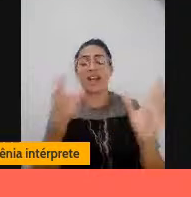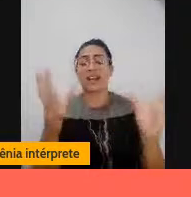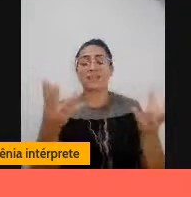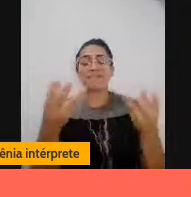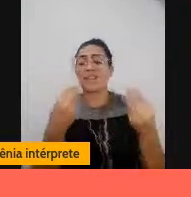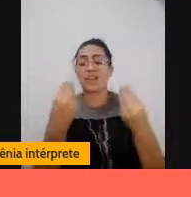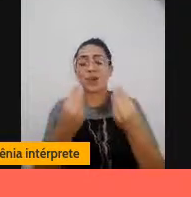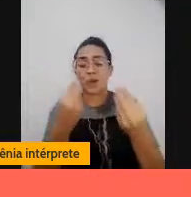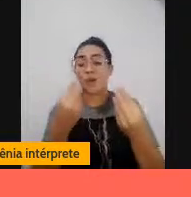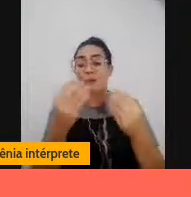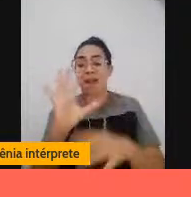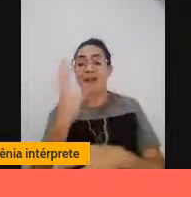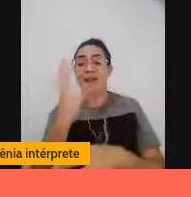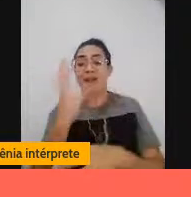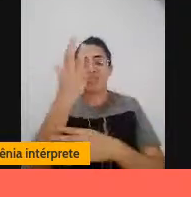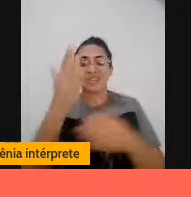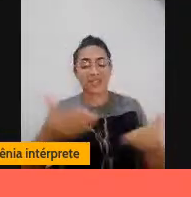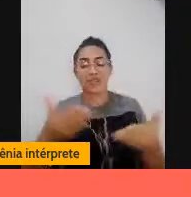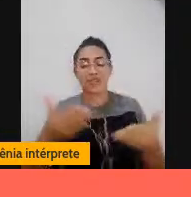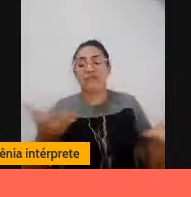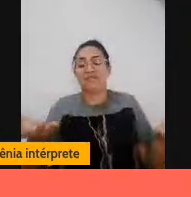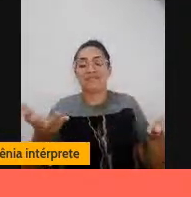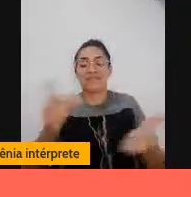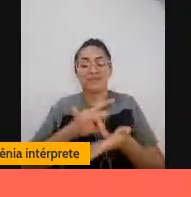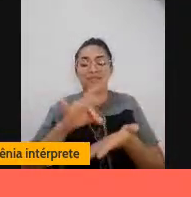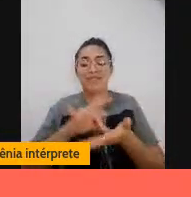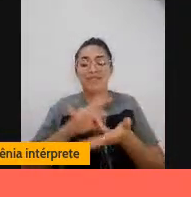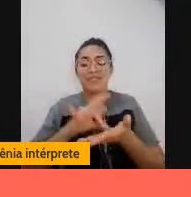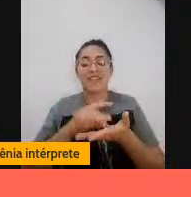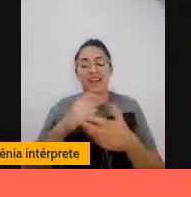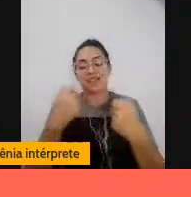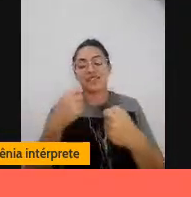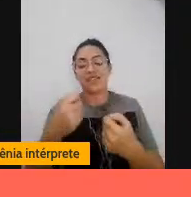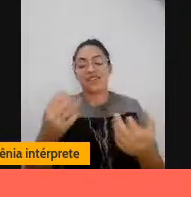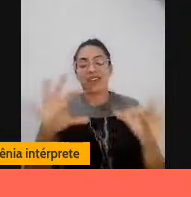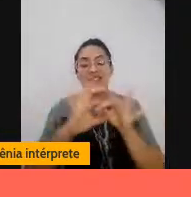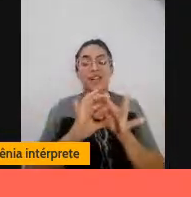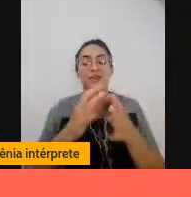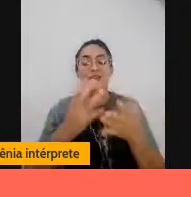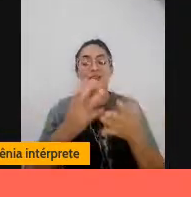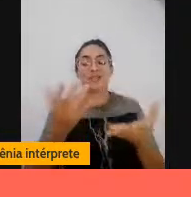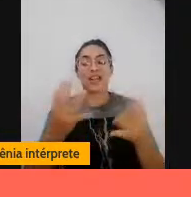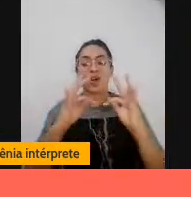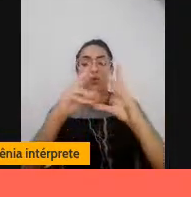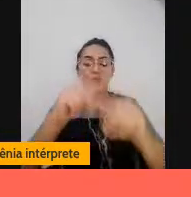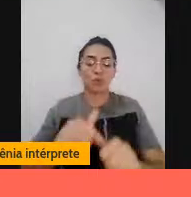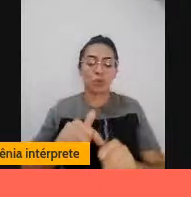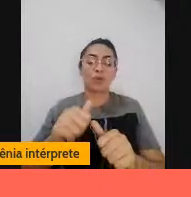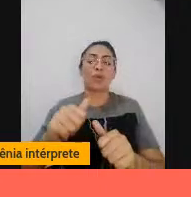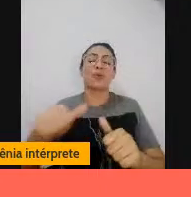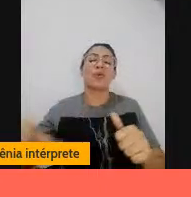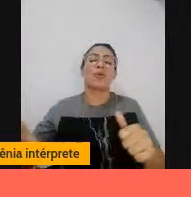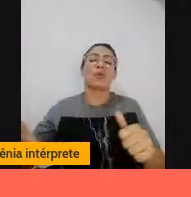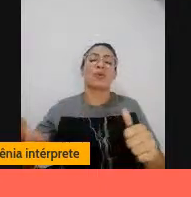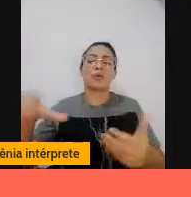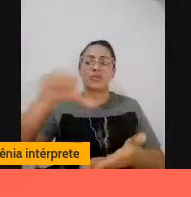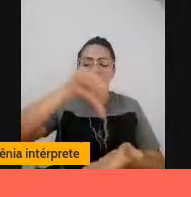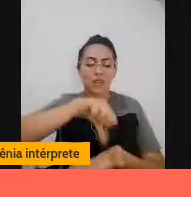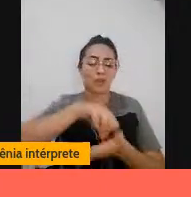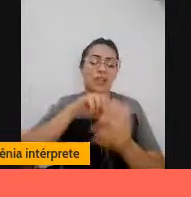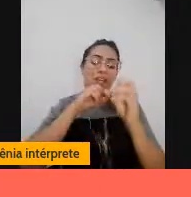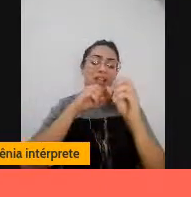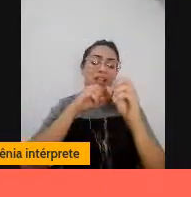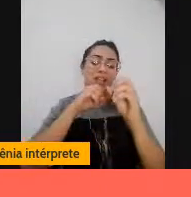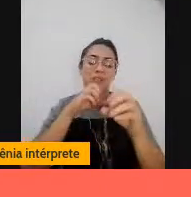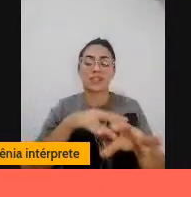teria sido se tornado realidade. A todos e todas que fazem o centro de educação. E eu acho interessante